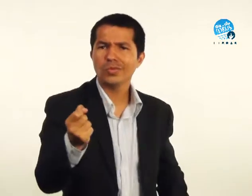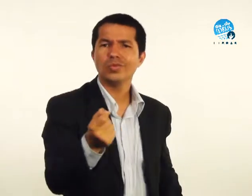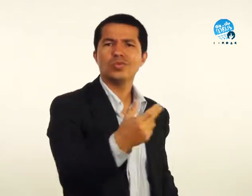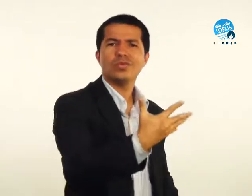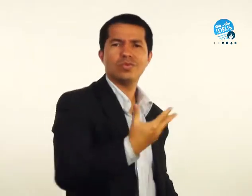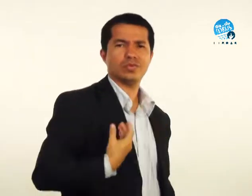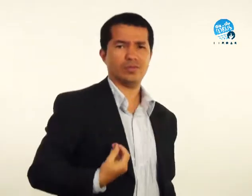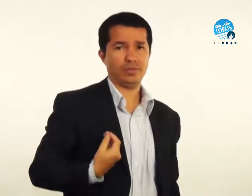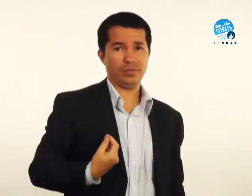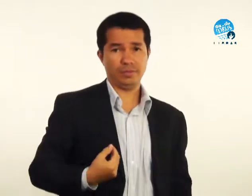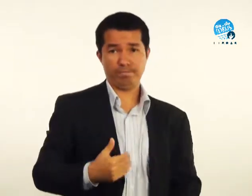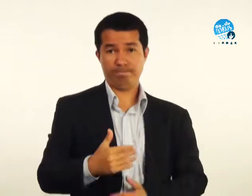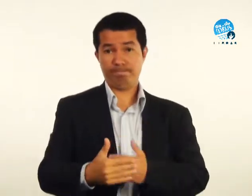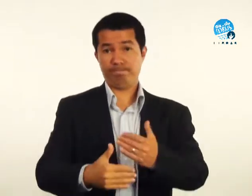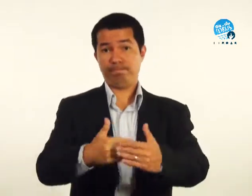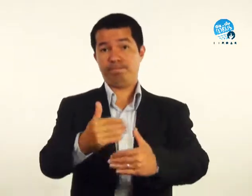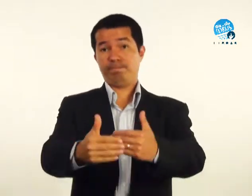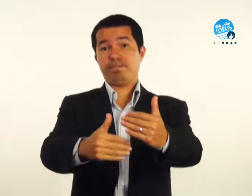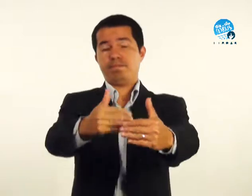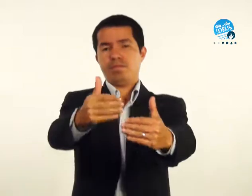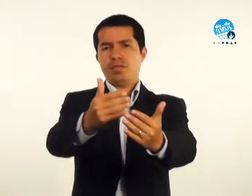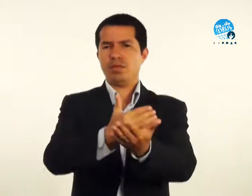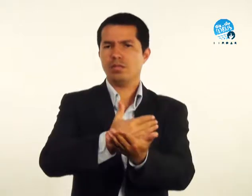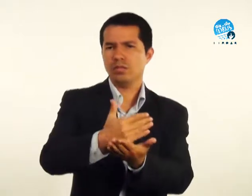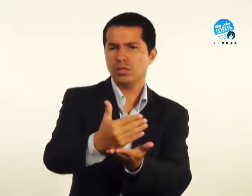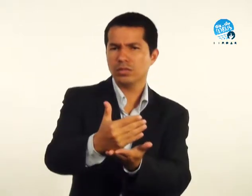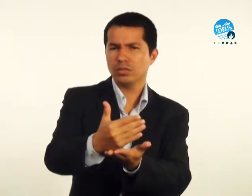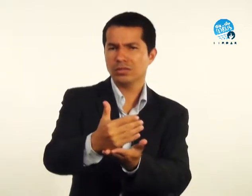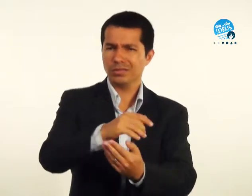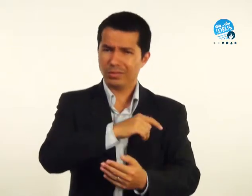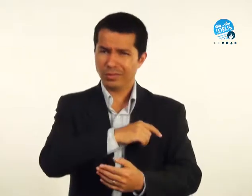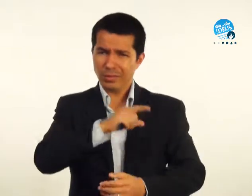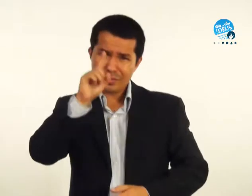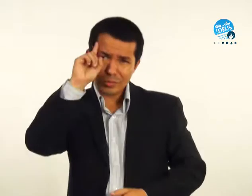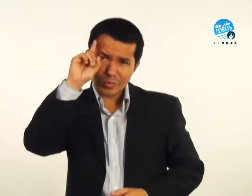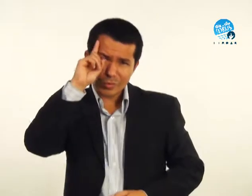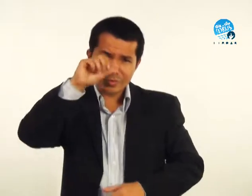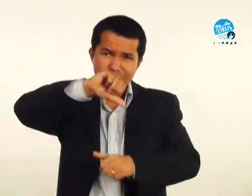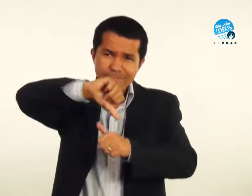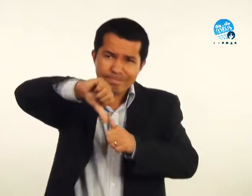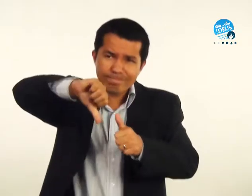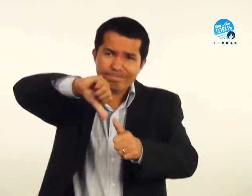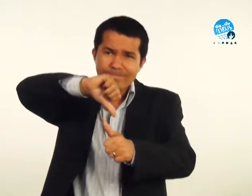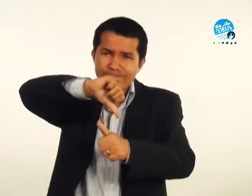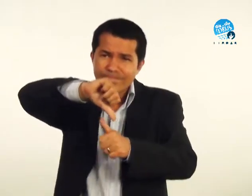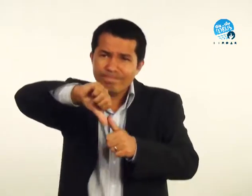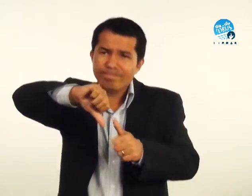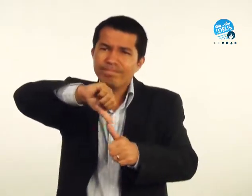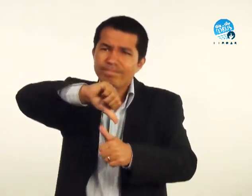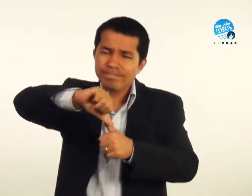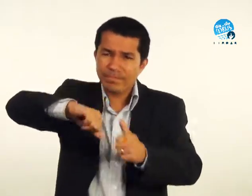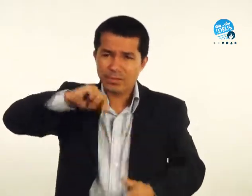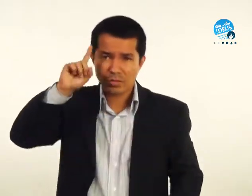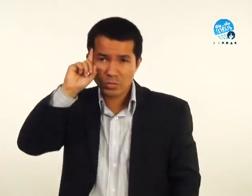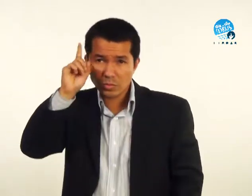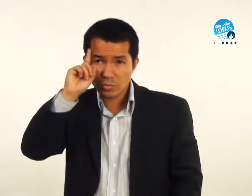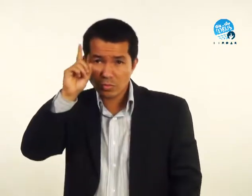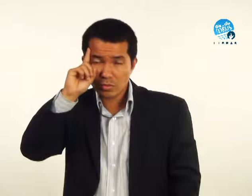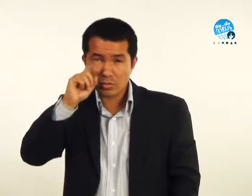Cristo. E nós passamos a ser uma nova criatura em processo. Começamos a ser transformados